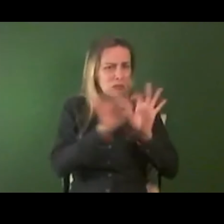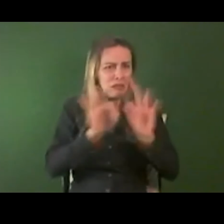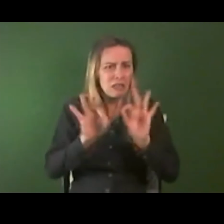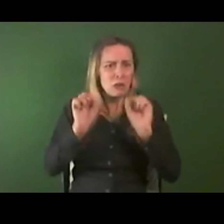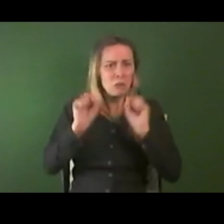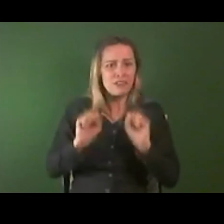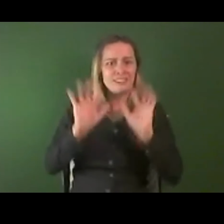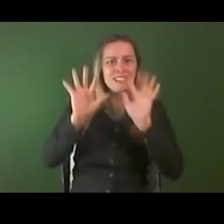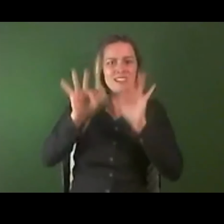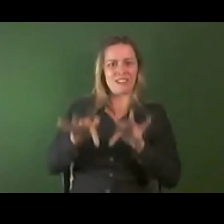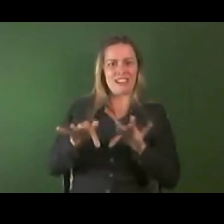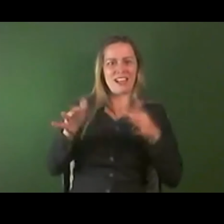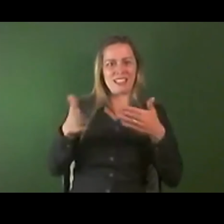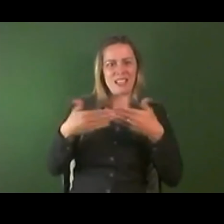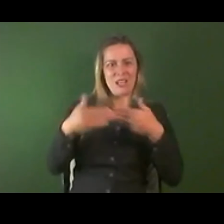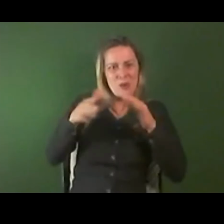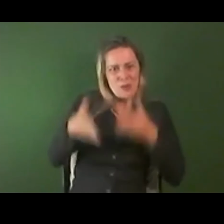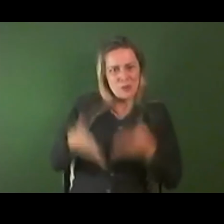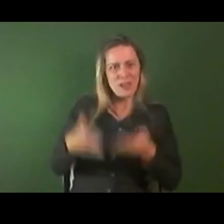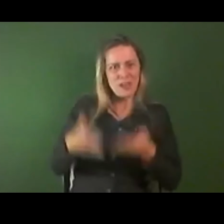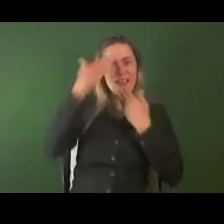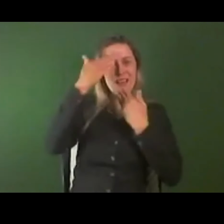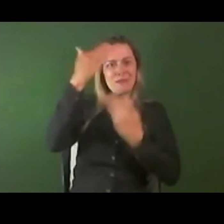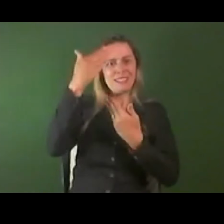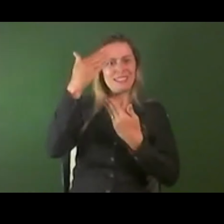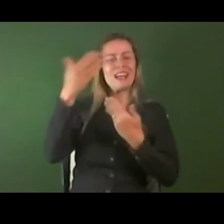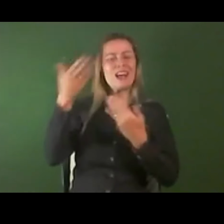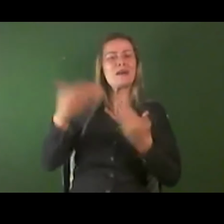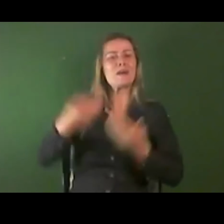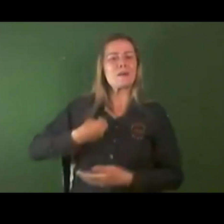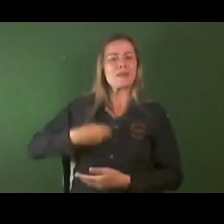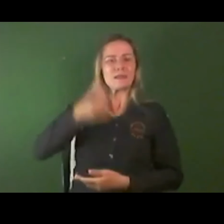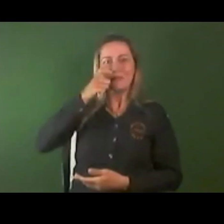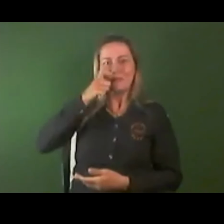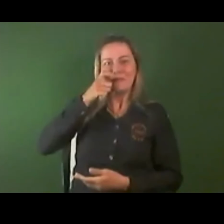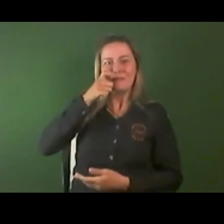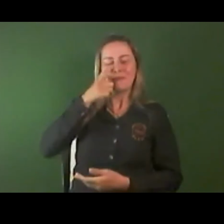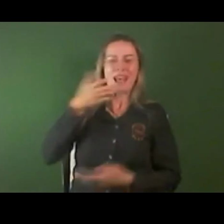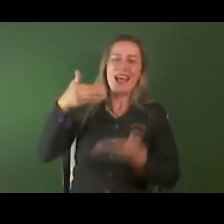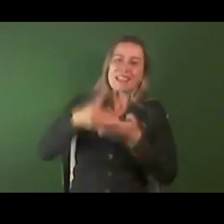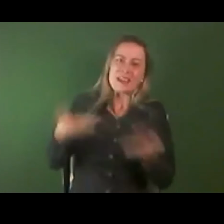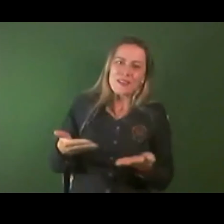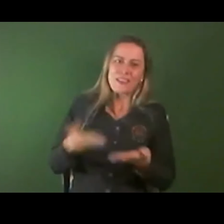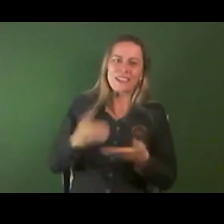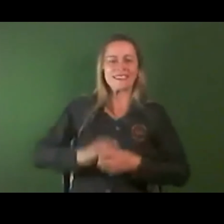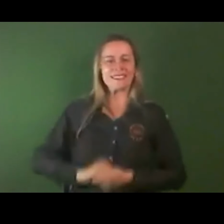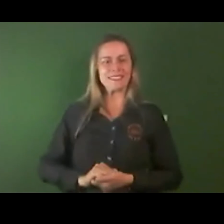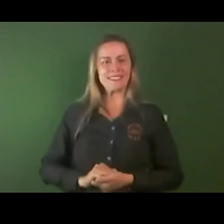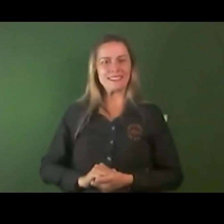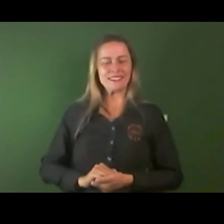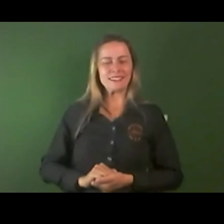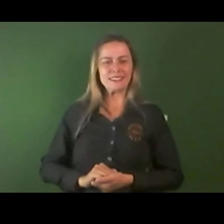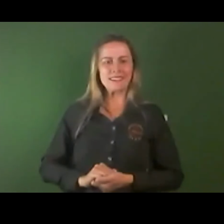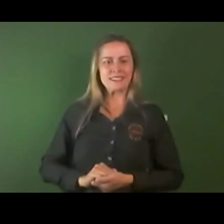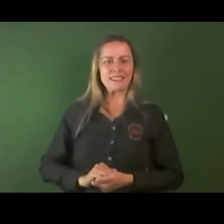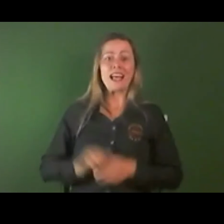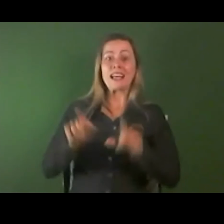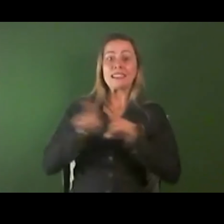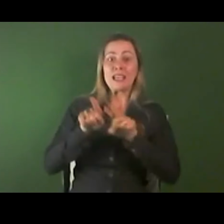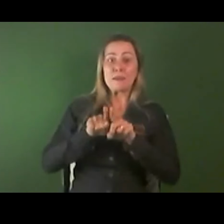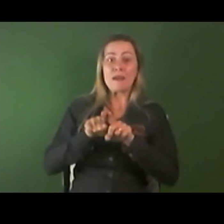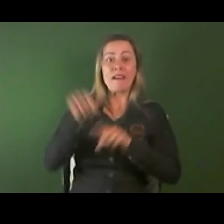encerrando. Eu quero agradecer a presença de todas as pessoas que ficaram aqui até agora. Tá? E também eu queria agradecer aos monitores